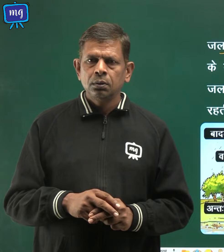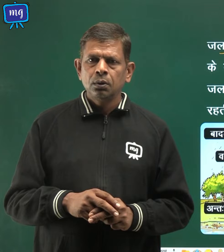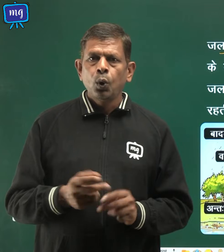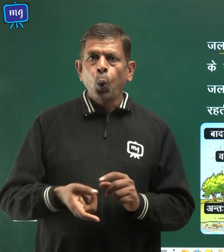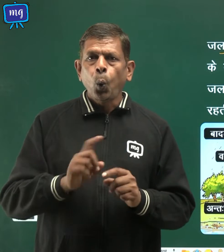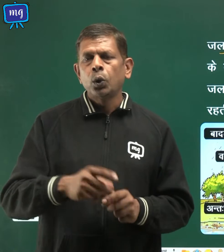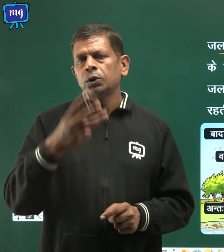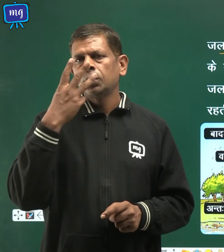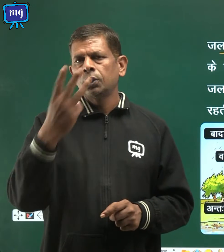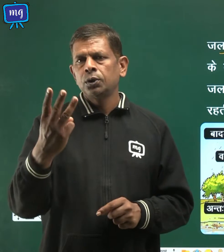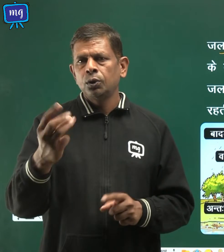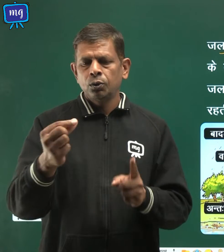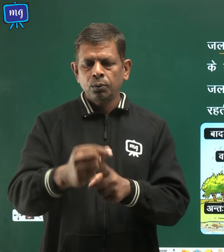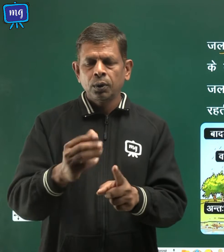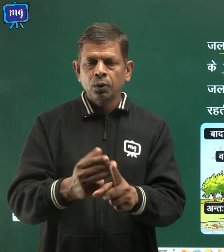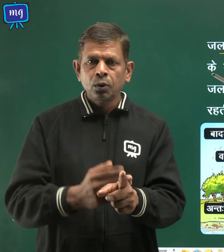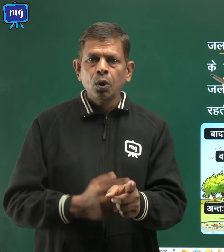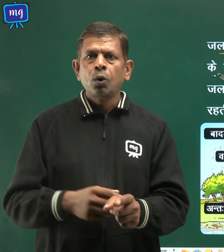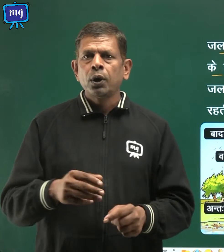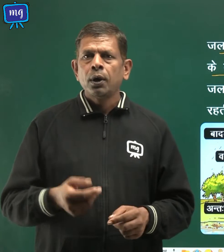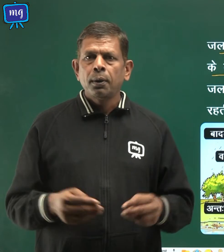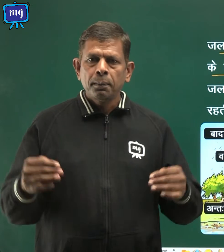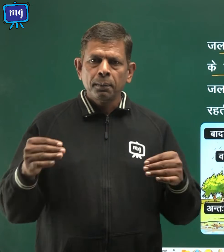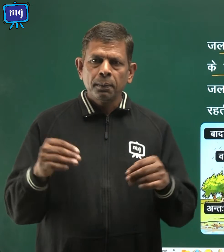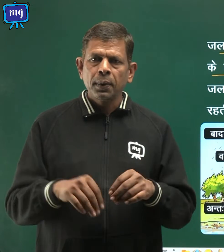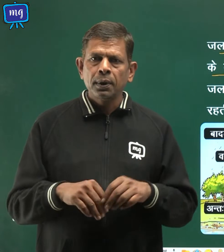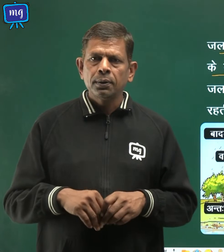उसकी तीनों अवस्थाओं के बीच